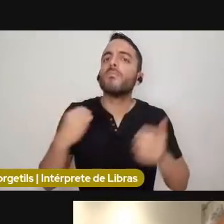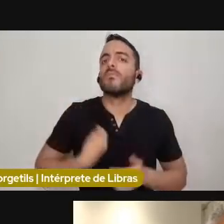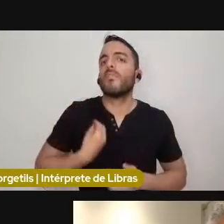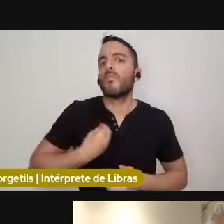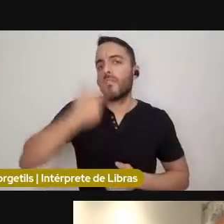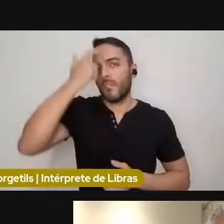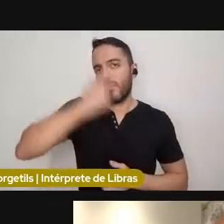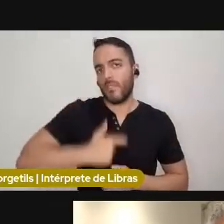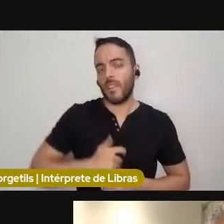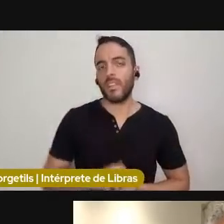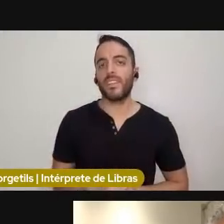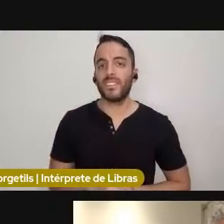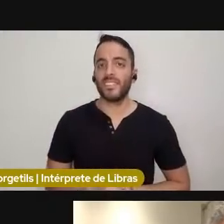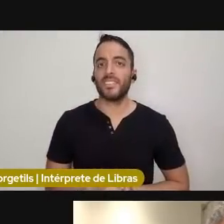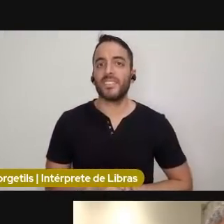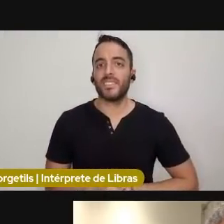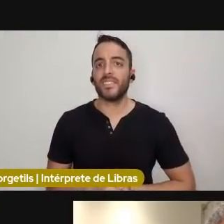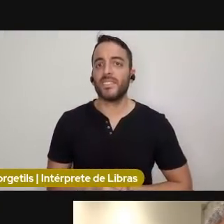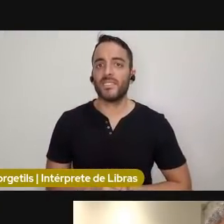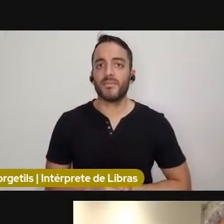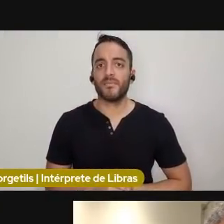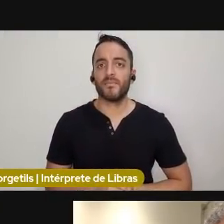bem-vinda à utopia sempre.